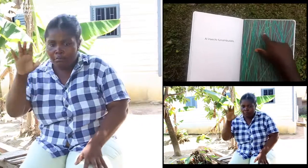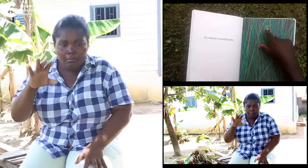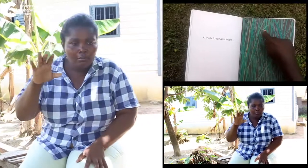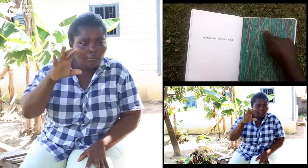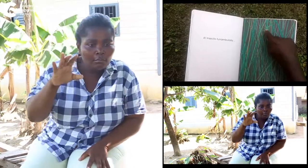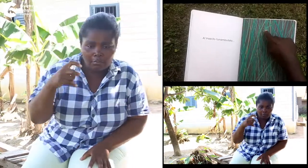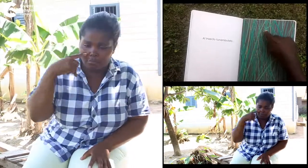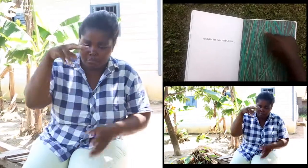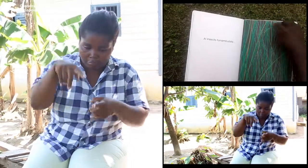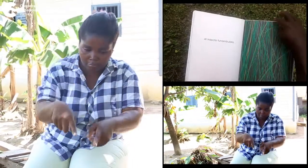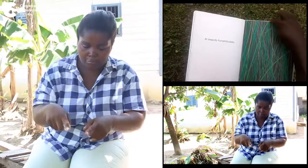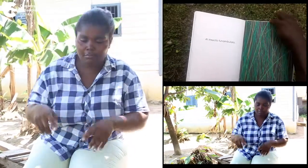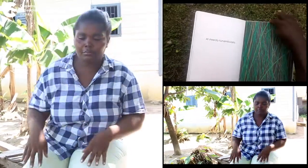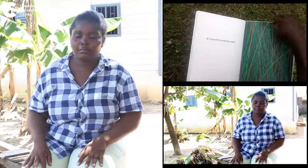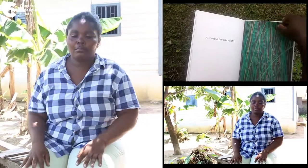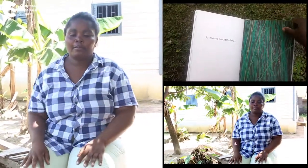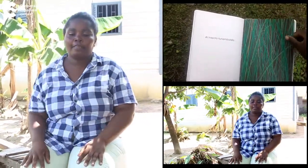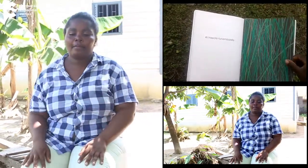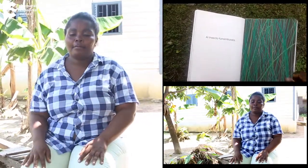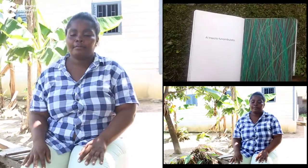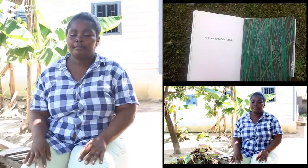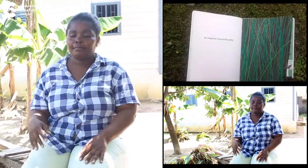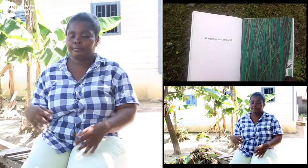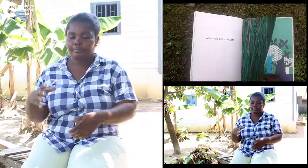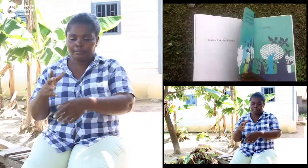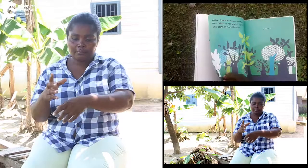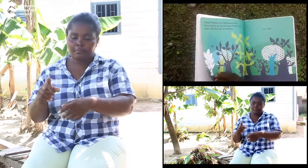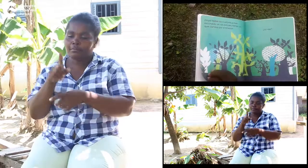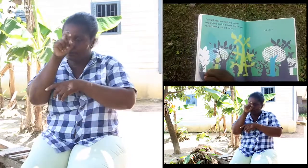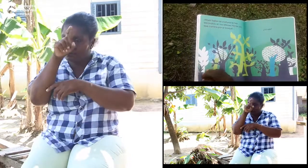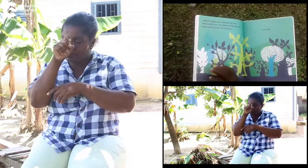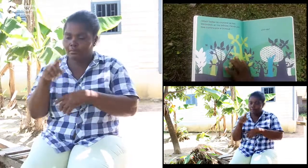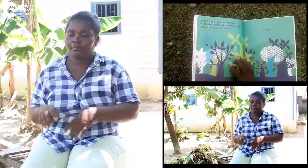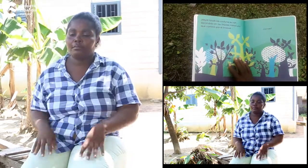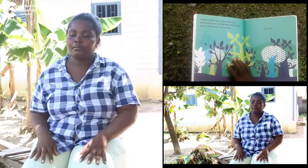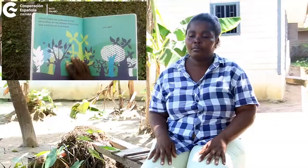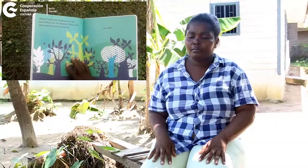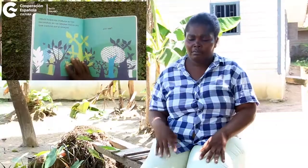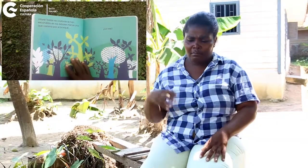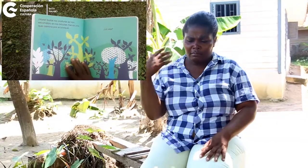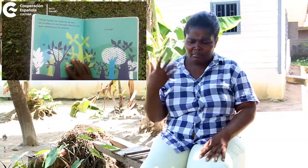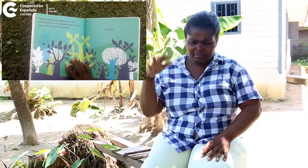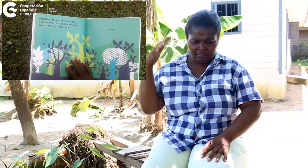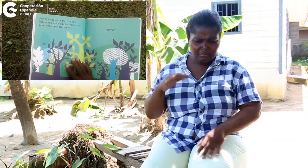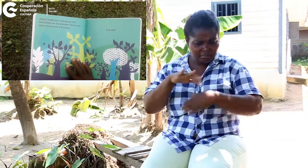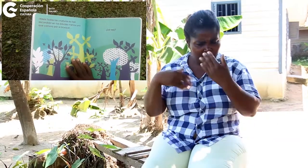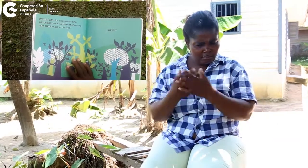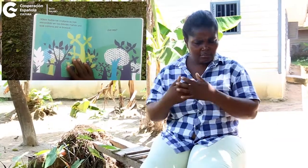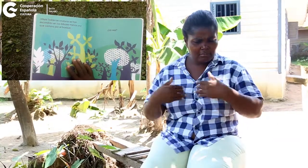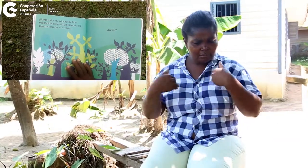Buscamos un insecto funambulista y le encontramos aquí. Insecto funambulista. Vaya, todas las criaturas se